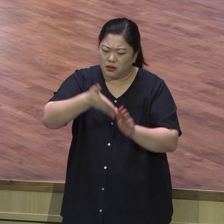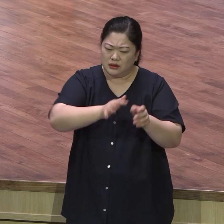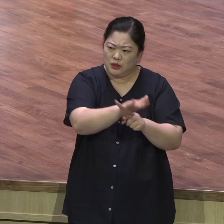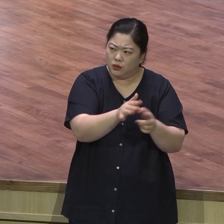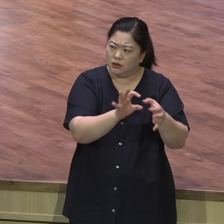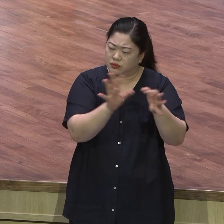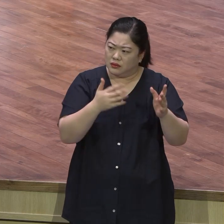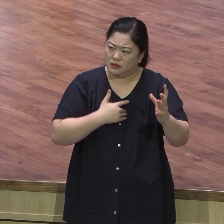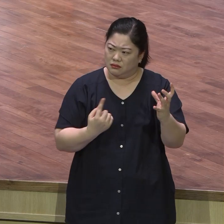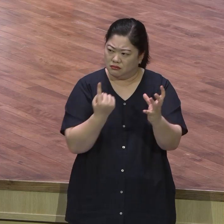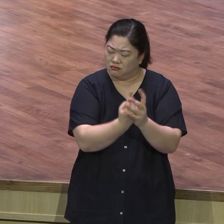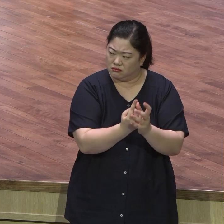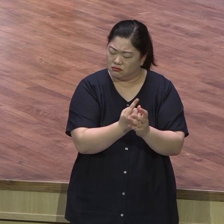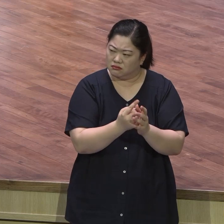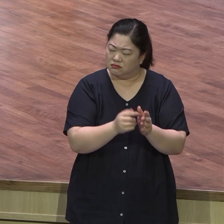갔다고.